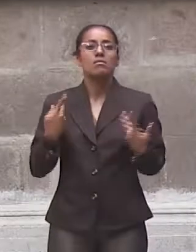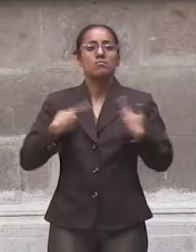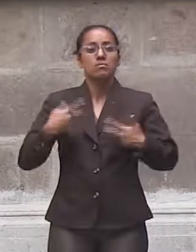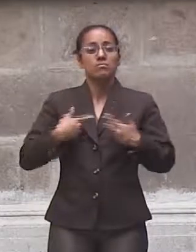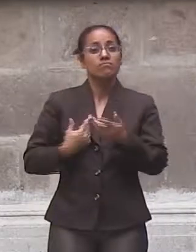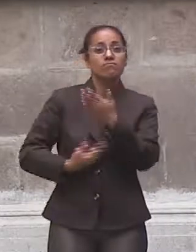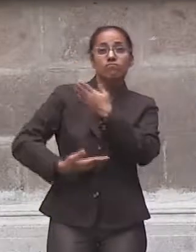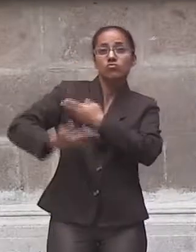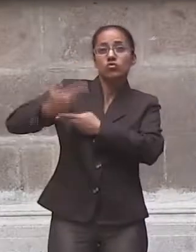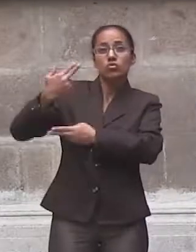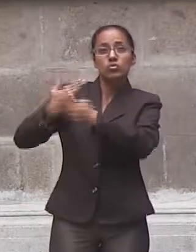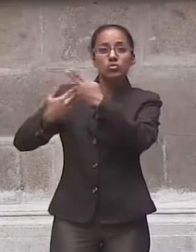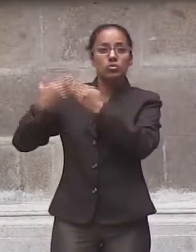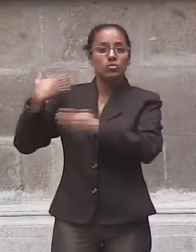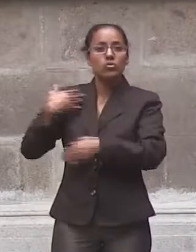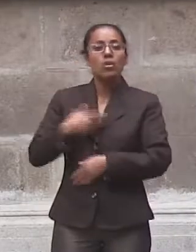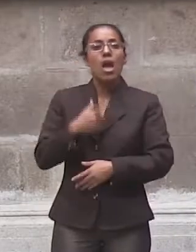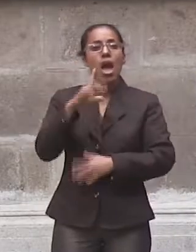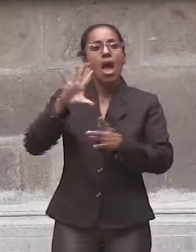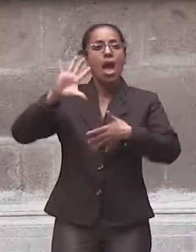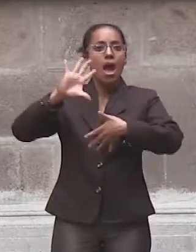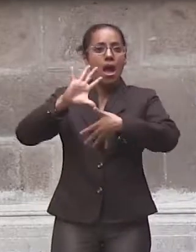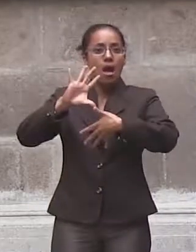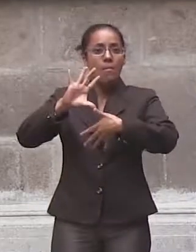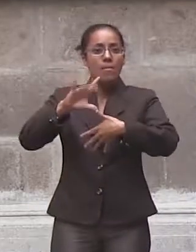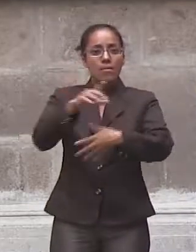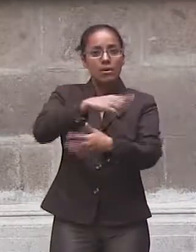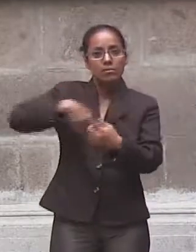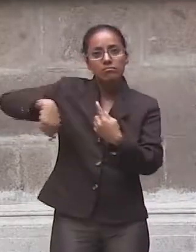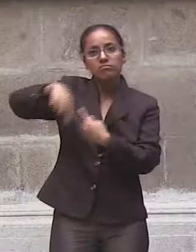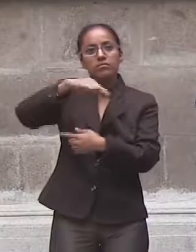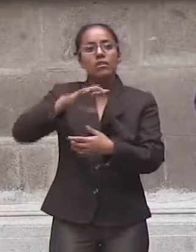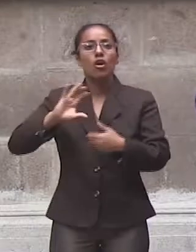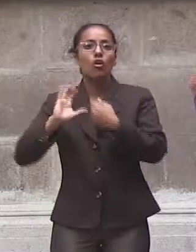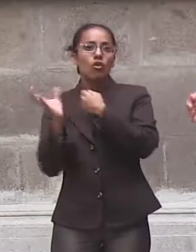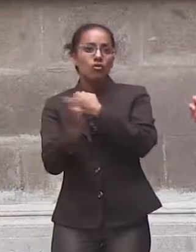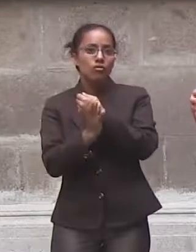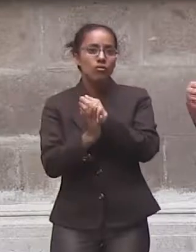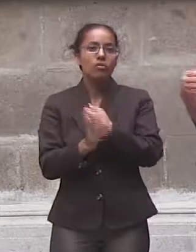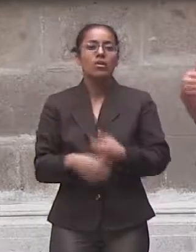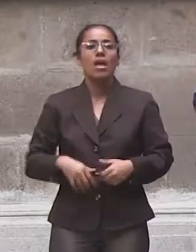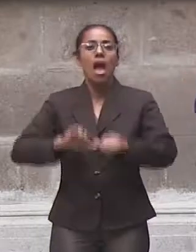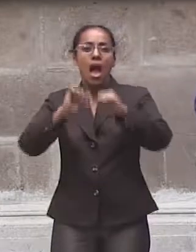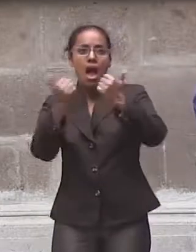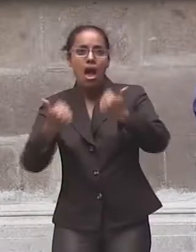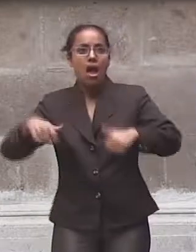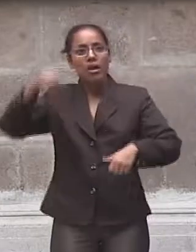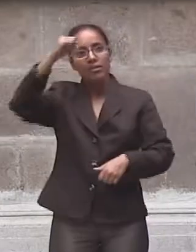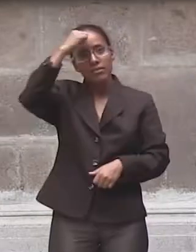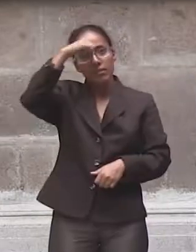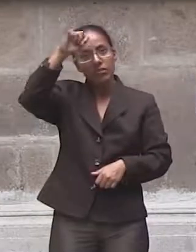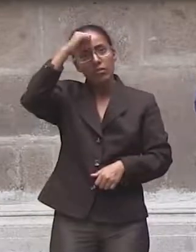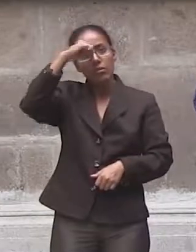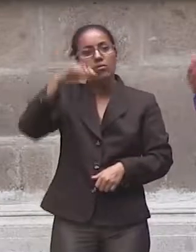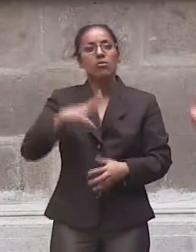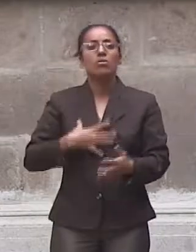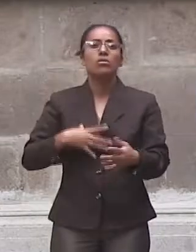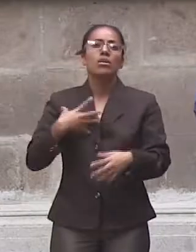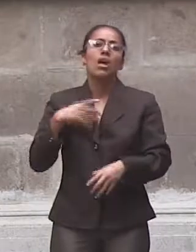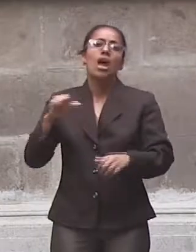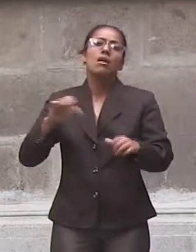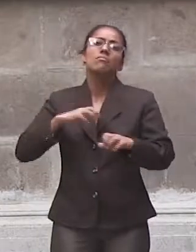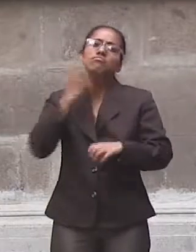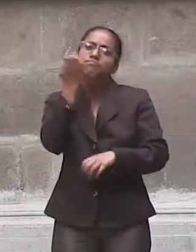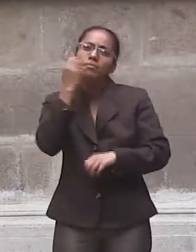trascendentes en américa latina' en todo lo que puede implicar arte tecnología y otros vericuetos que tienen que ver con la